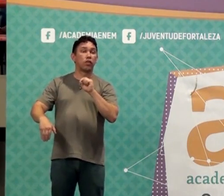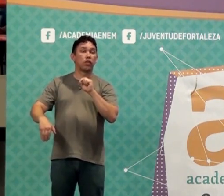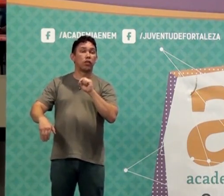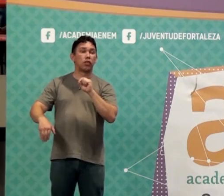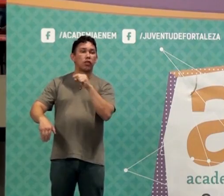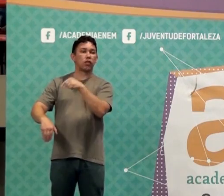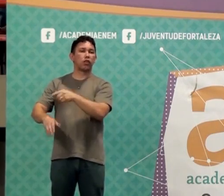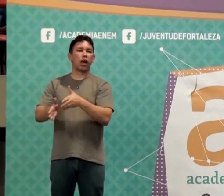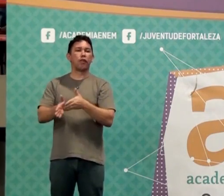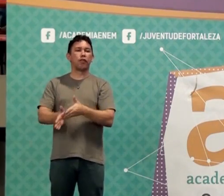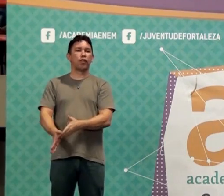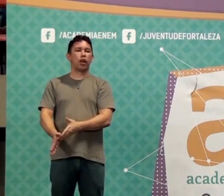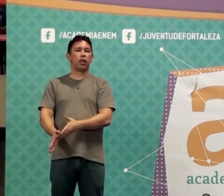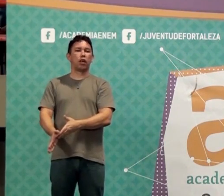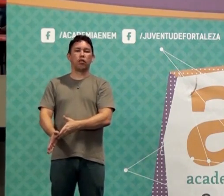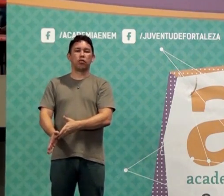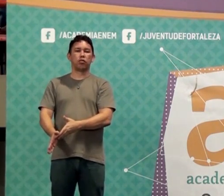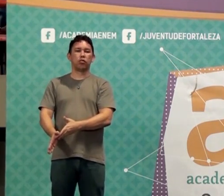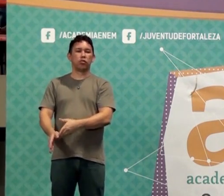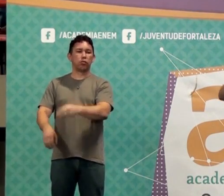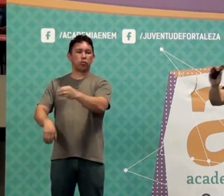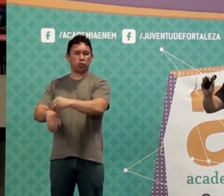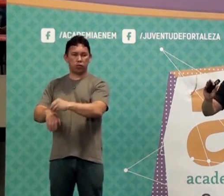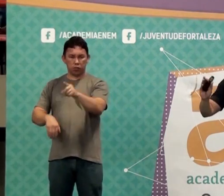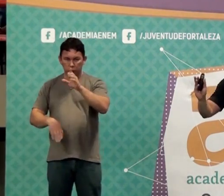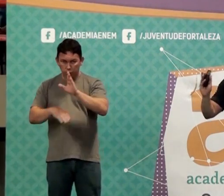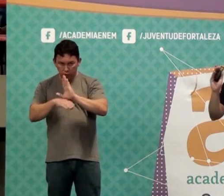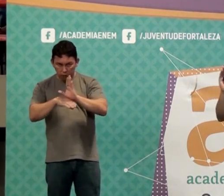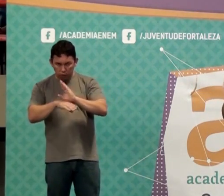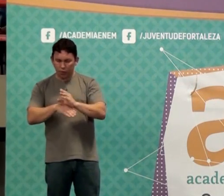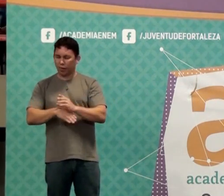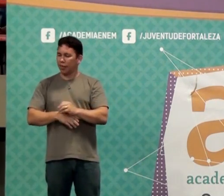o rei chega... Chega uma pessoa para falar com o rei, sabe o que o rei faz, ó?